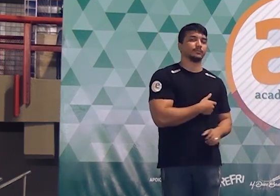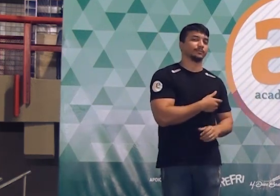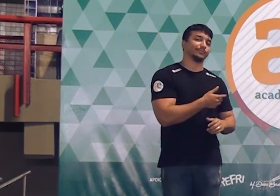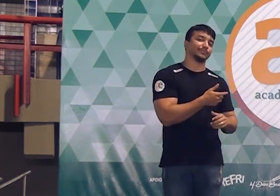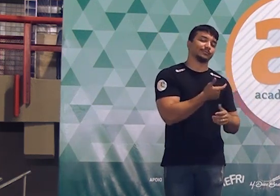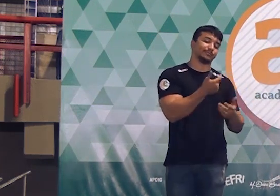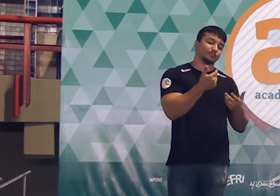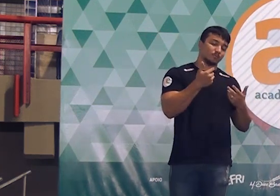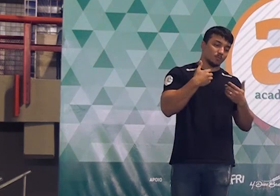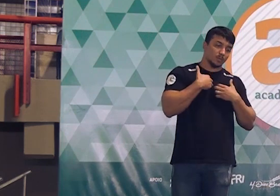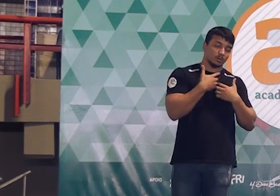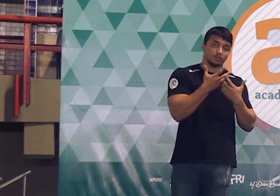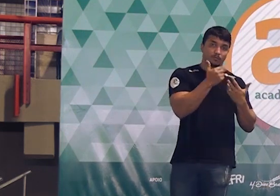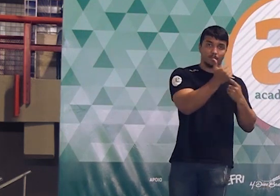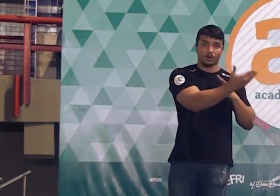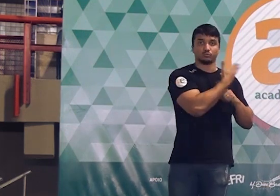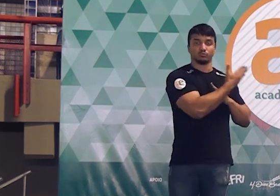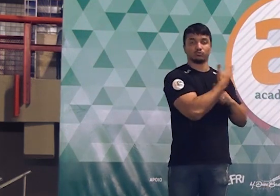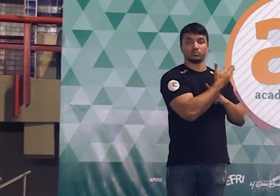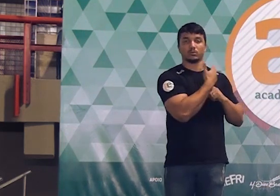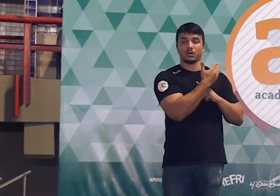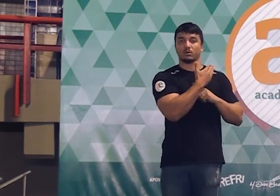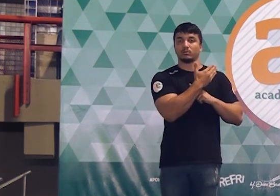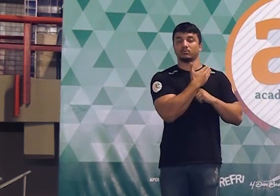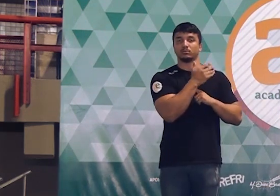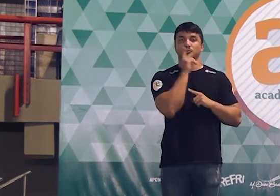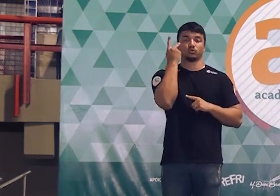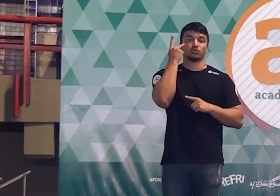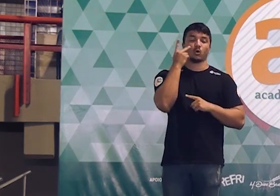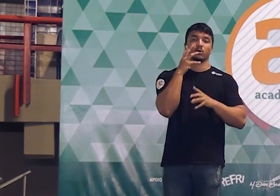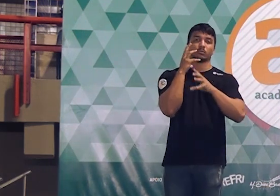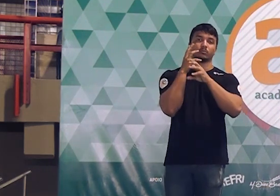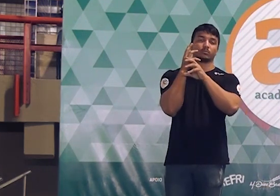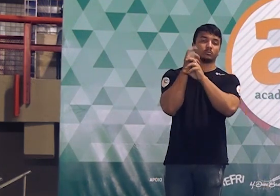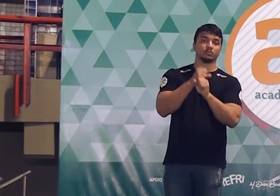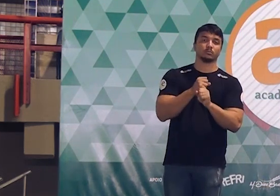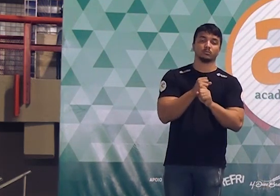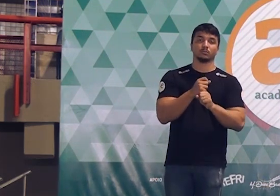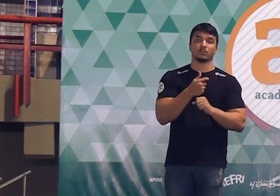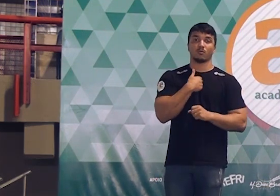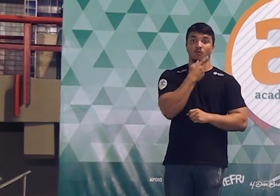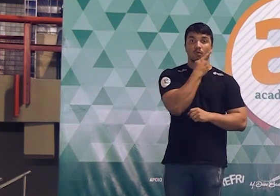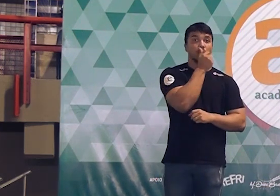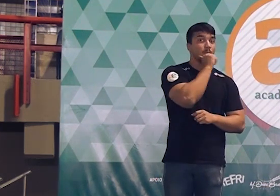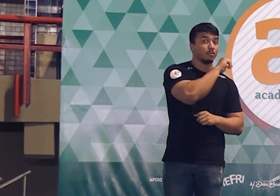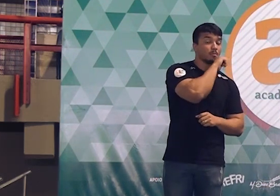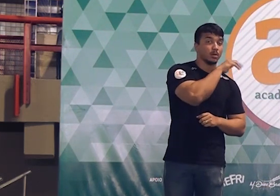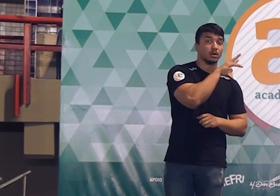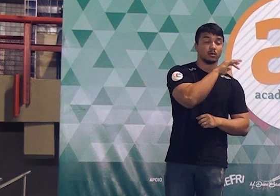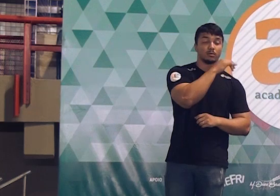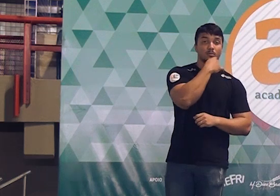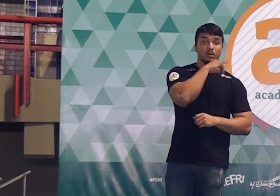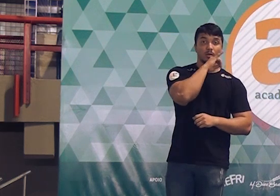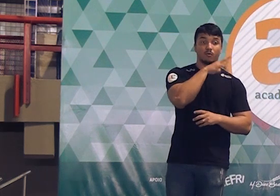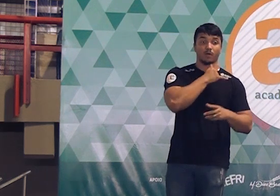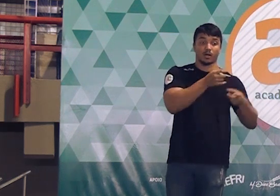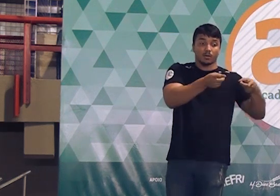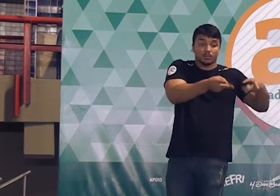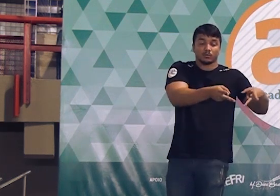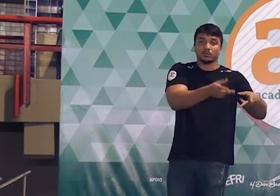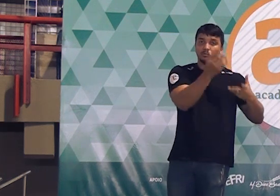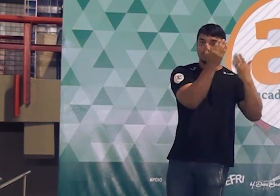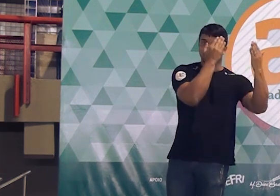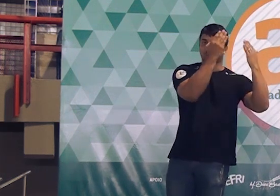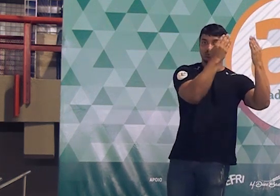seguinte, tu vai ter que me ajudar numa história. Qual é a história? Eu vou dizer para a mãe e para o pai que eu vou abandonar